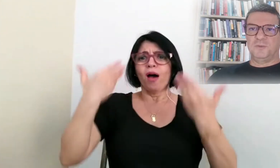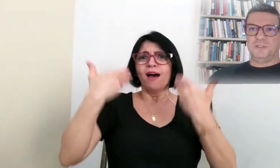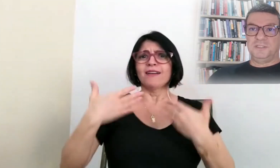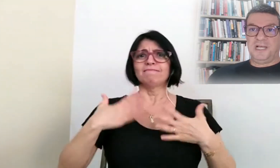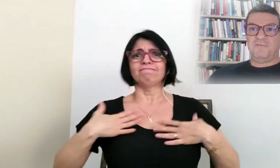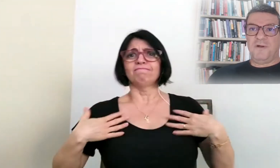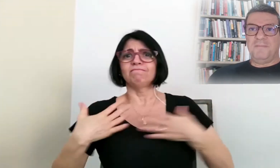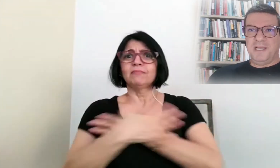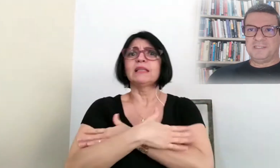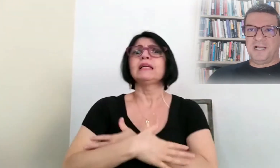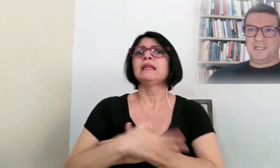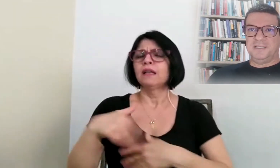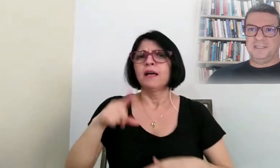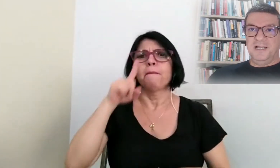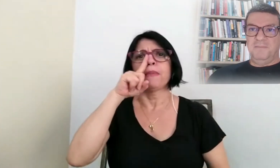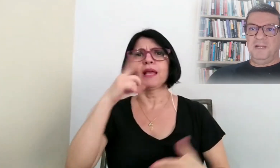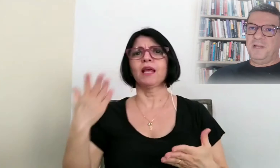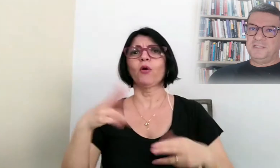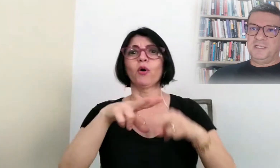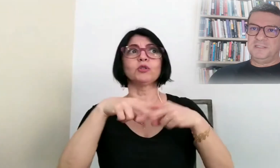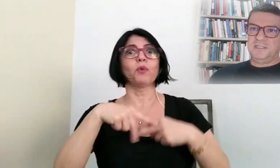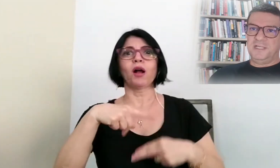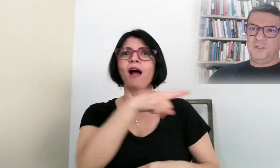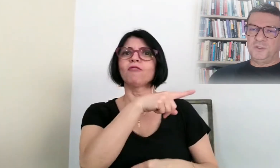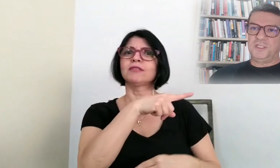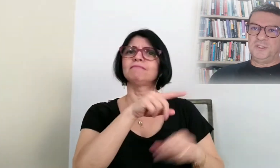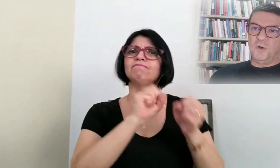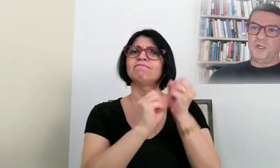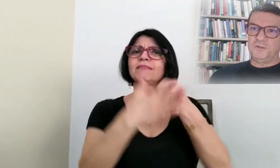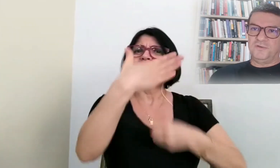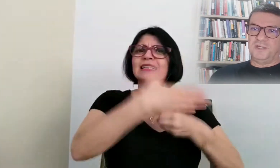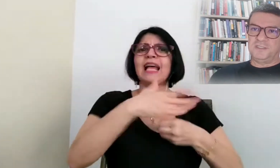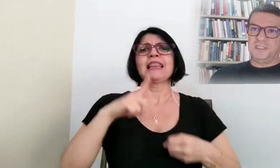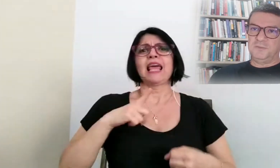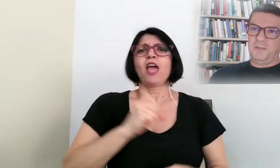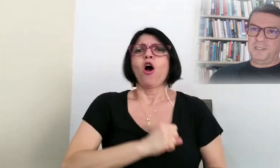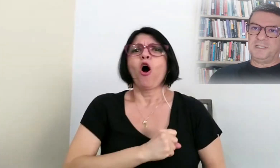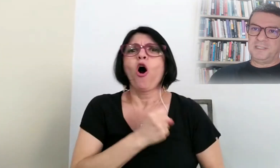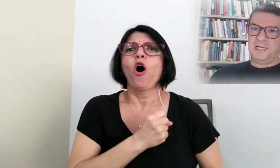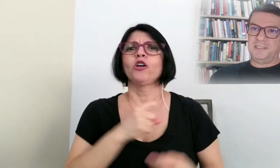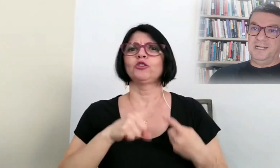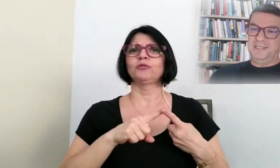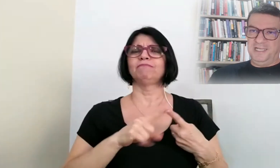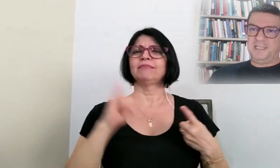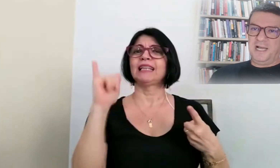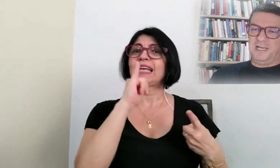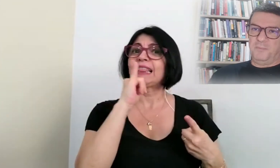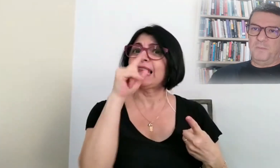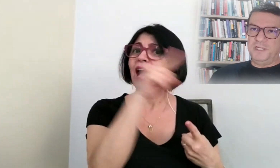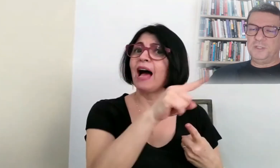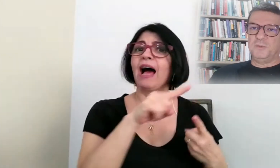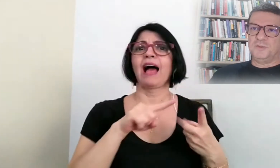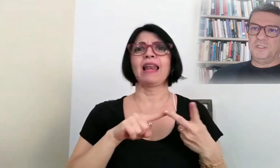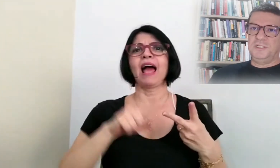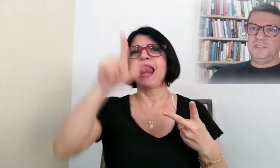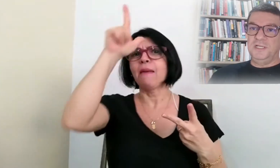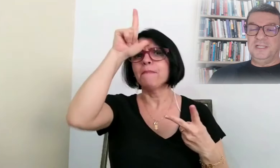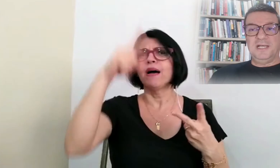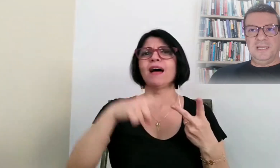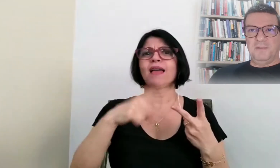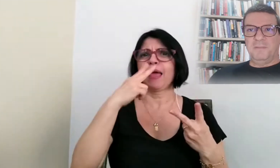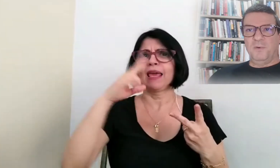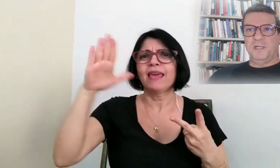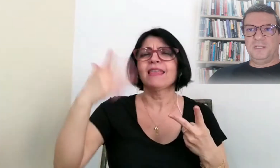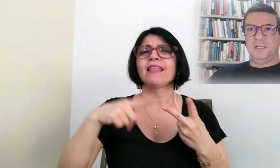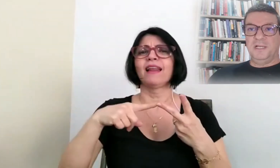das pessoas estavam ameaçadas pela emergência da ideologia de ódio do fascismo, representada na Itália por Benito Mussolini,